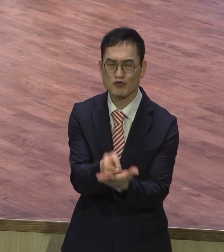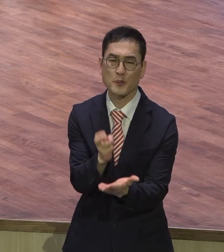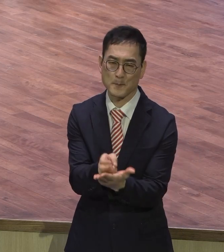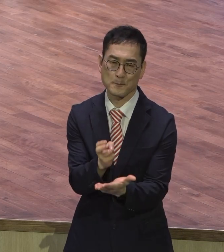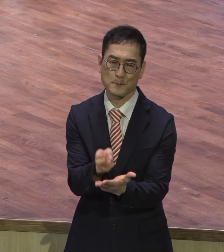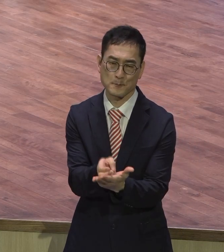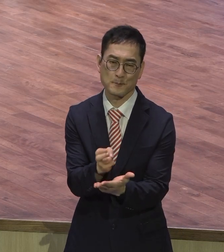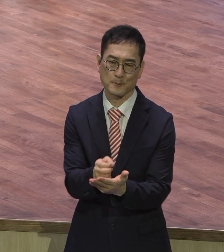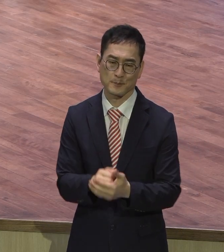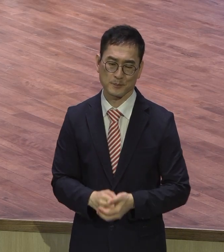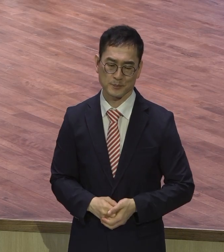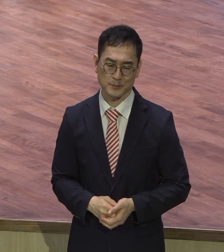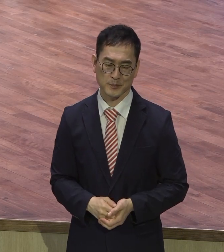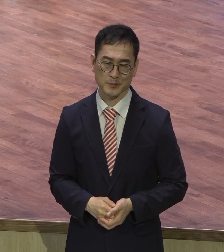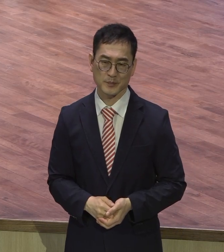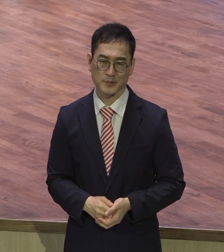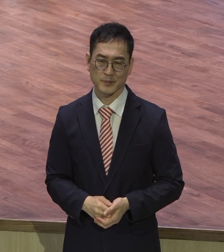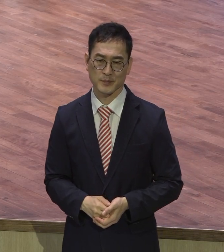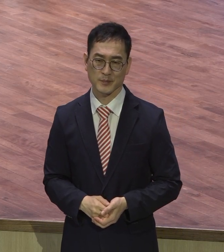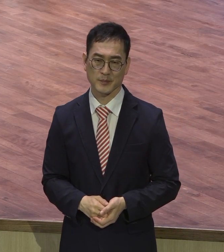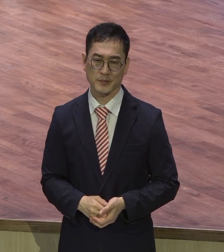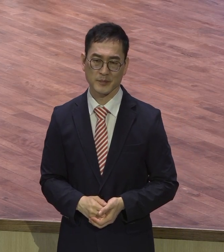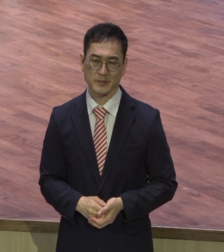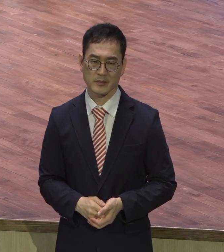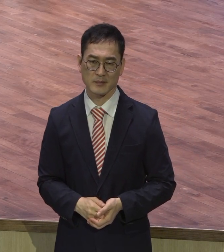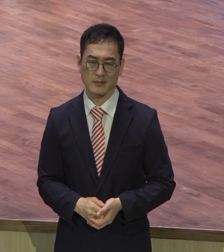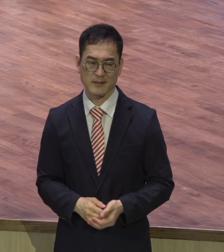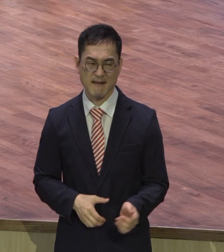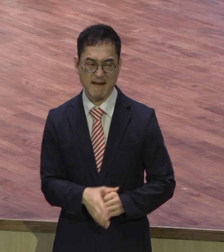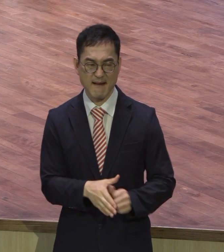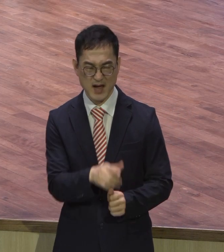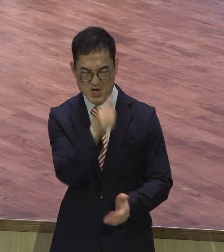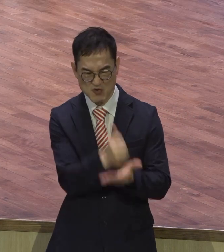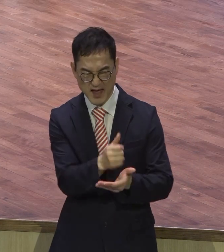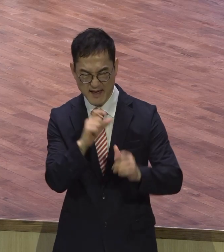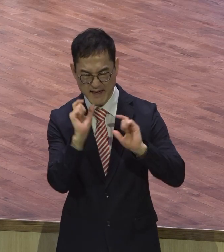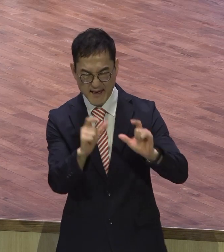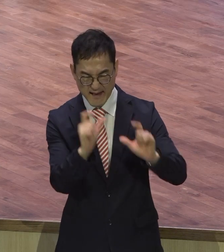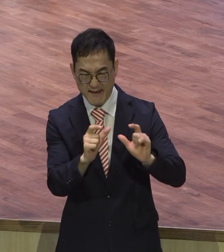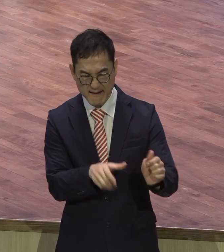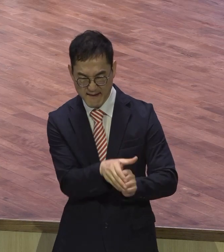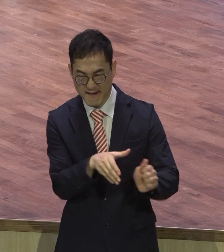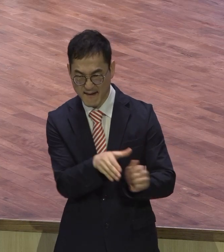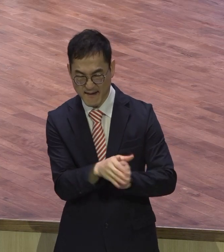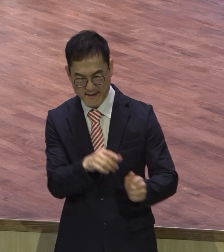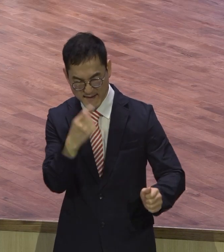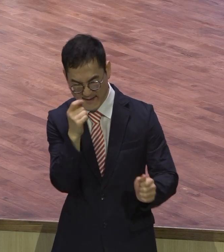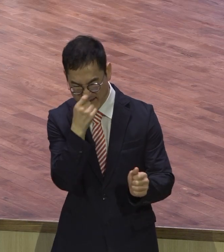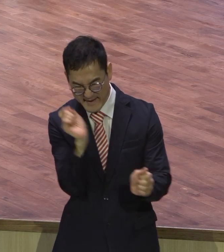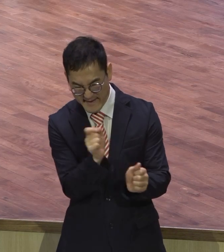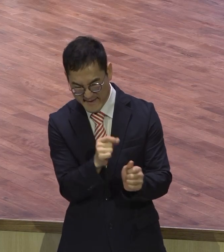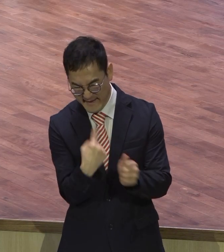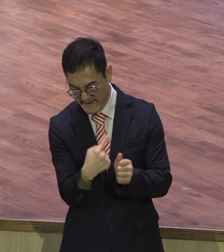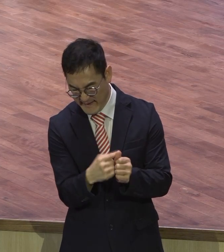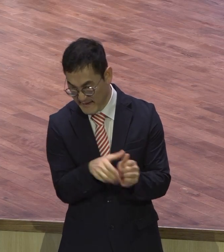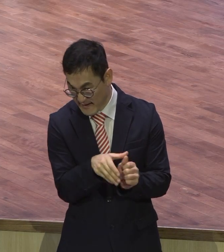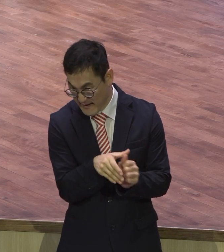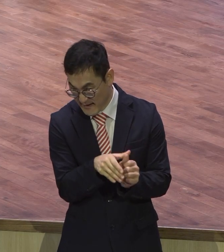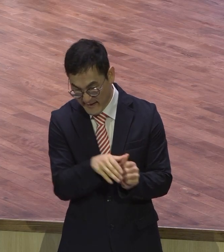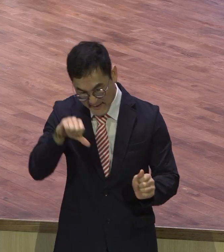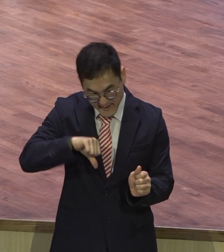몰아가는 것은 일법이에요. 중상 몰아가고 있는 거 없는 거 온갖 말을 들어서 사람들을 아프게 하는 건데 그건 일법이에요.